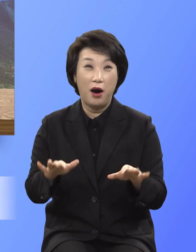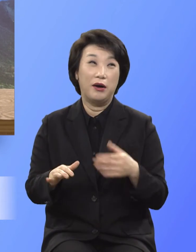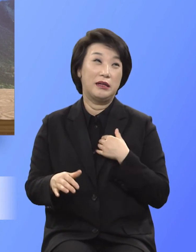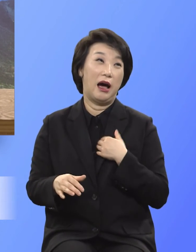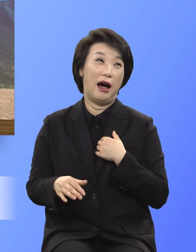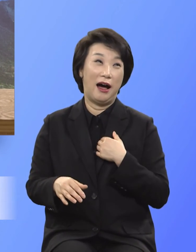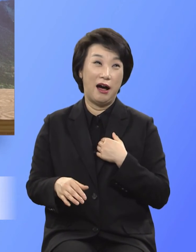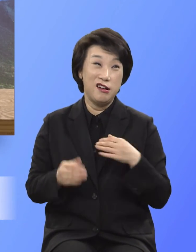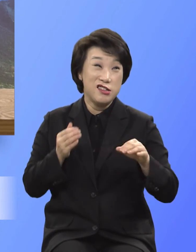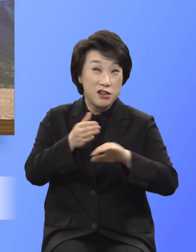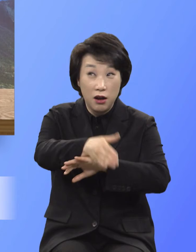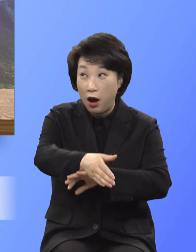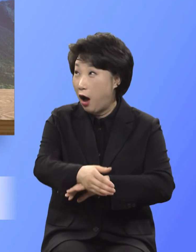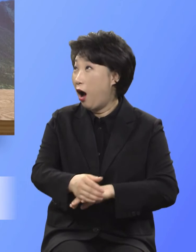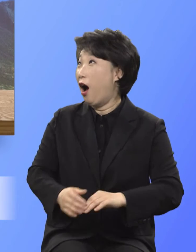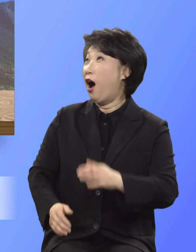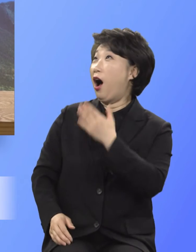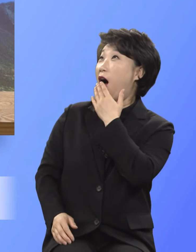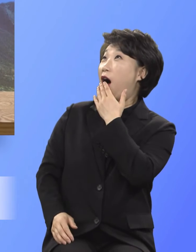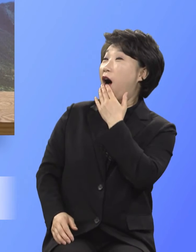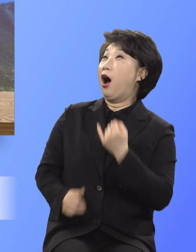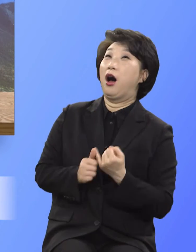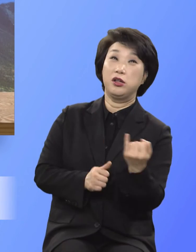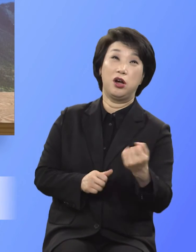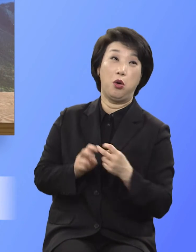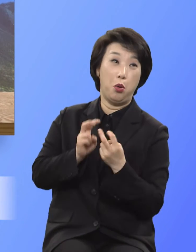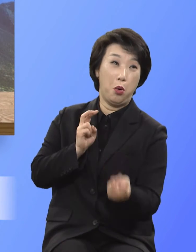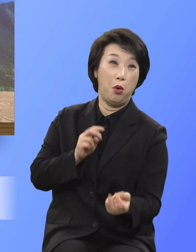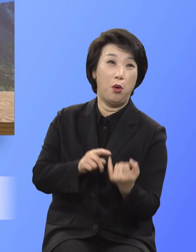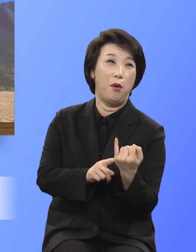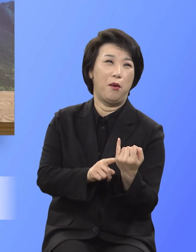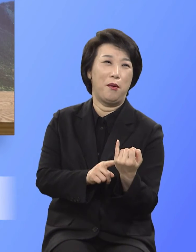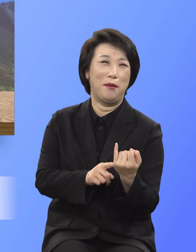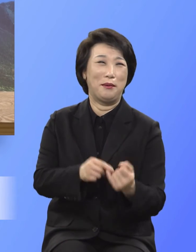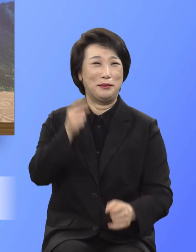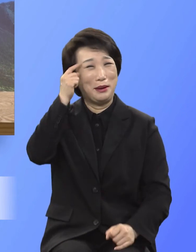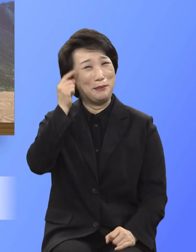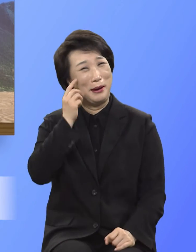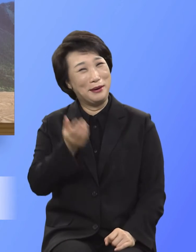갔다 하는 내가 세상에 안 왔더니 얼마나 놀랬겠는가